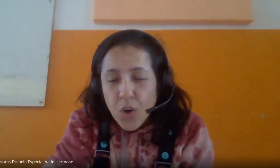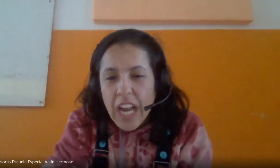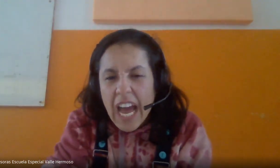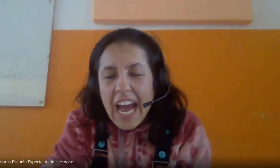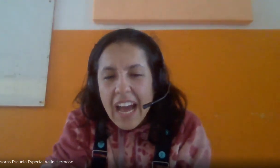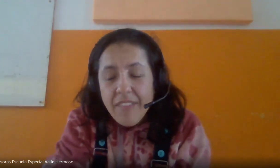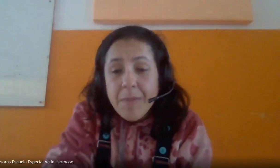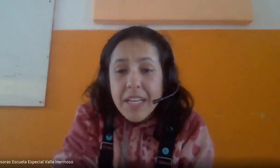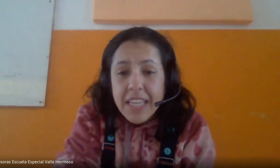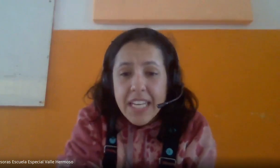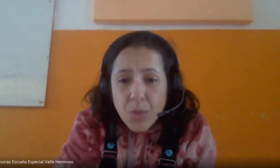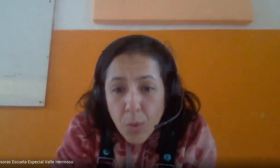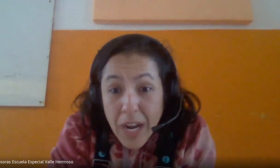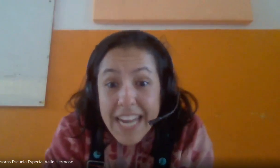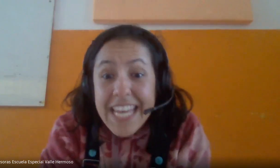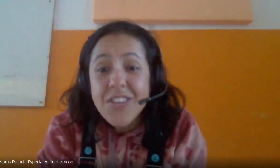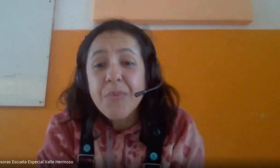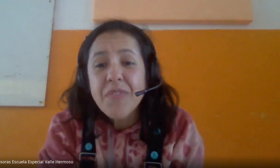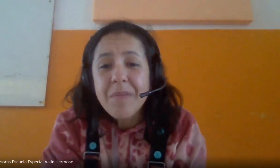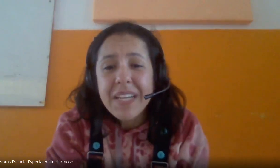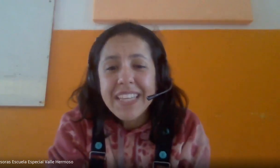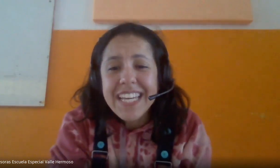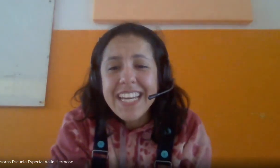Con A. A ver, Martina, tú, un anillo. Muy bien, Martina.